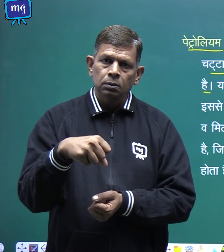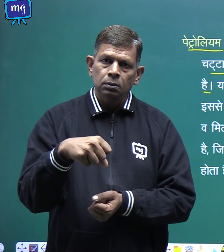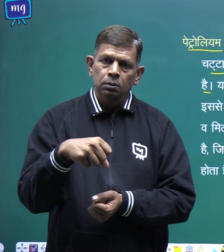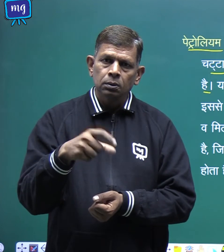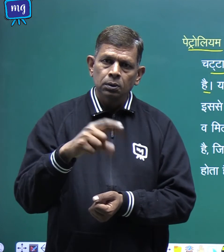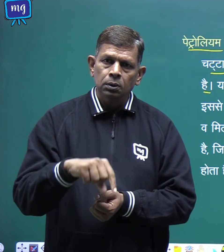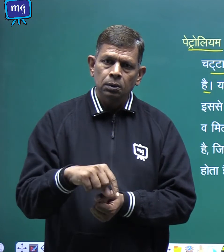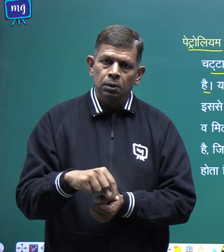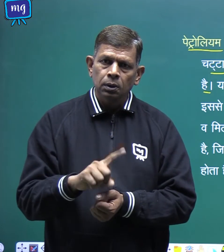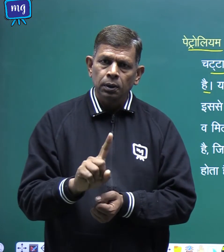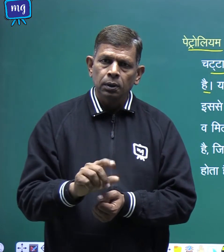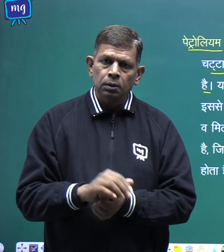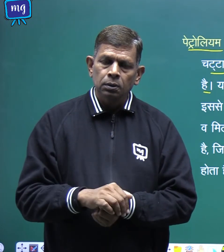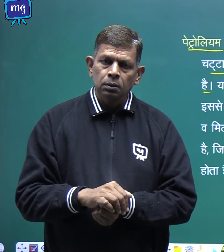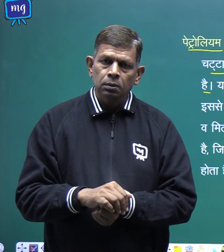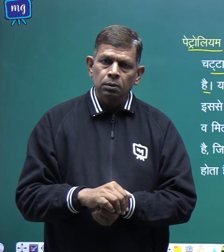यह भी एक